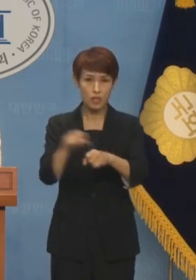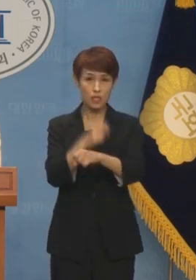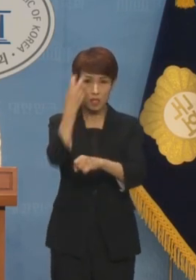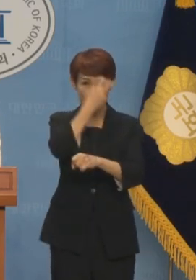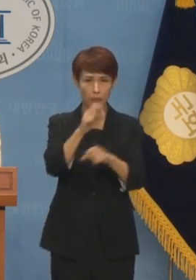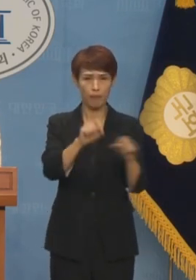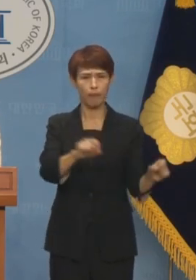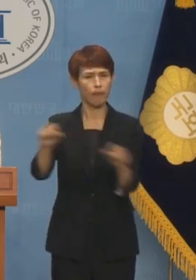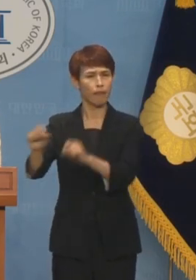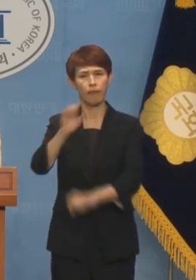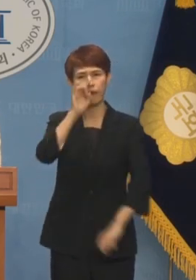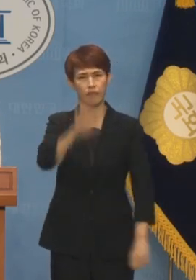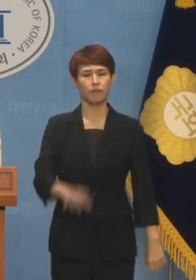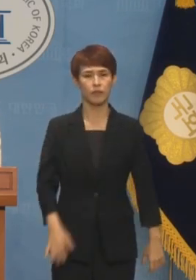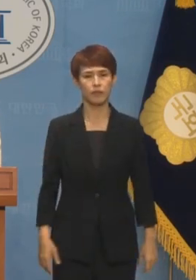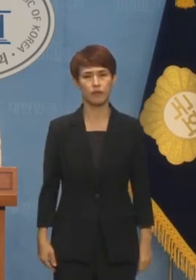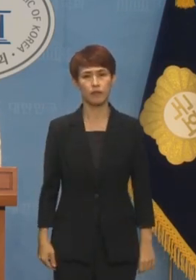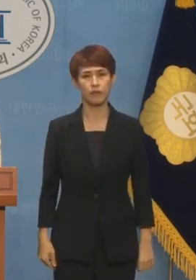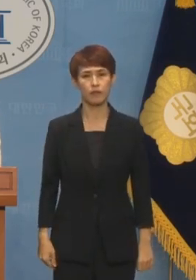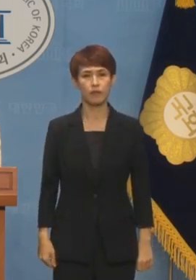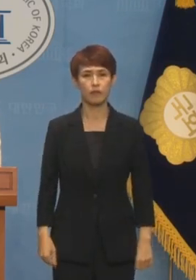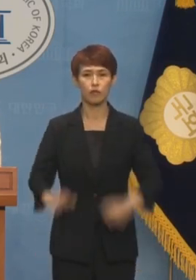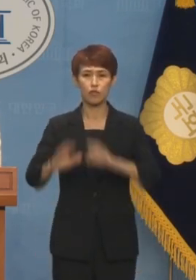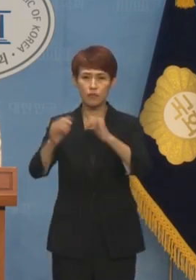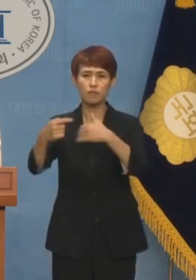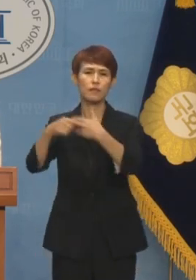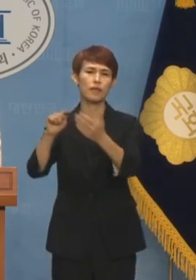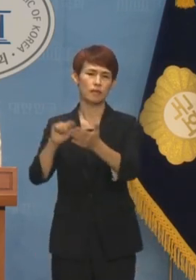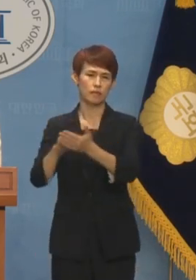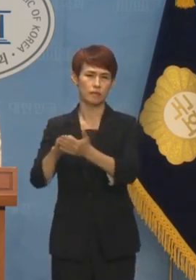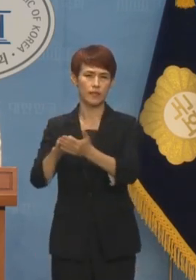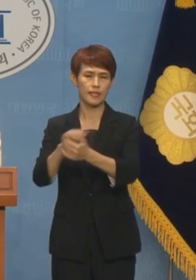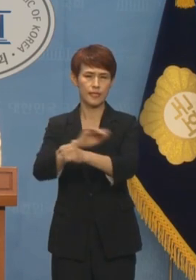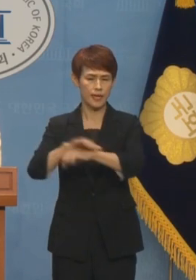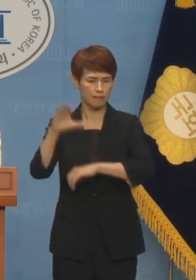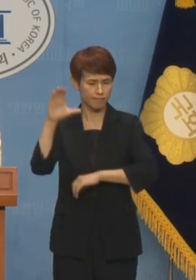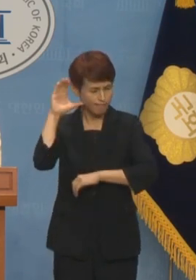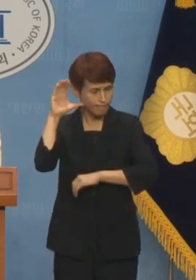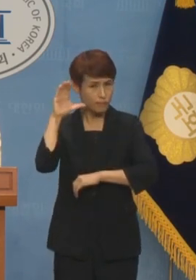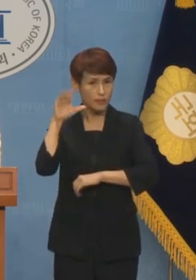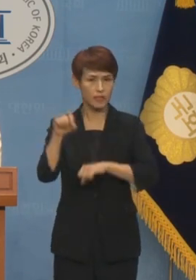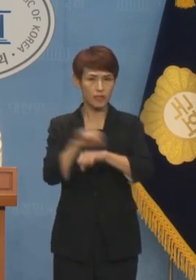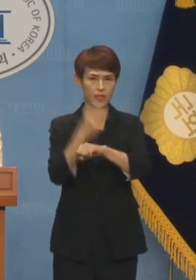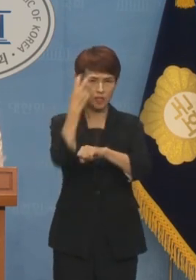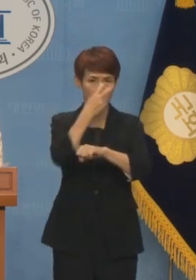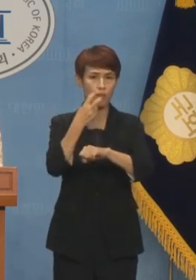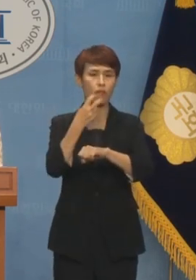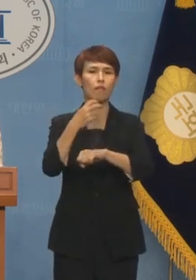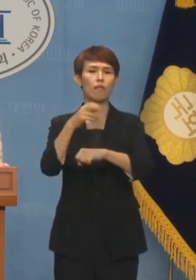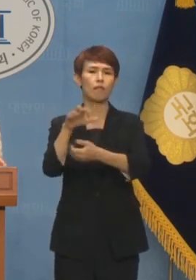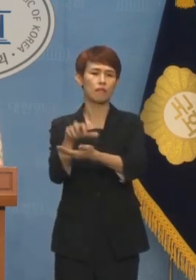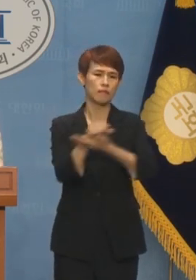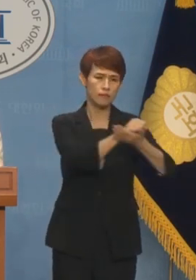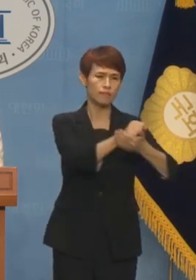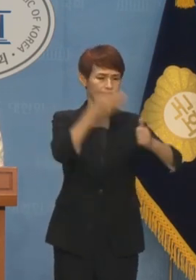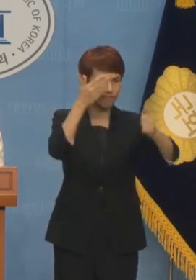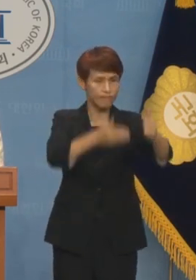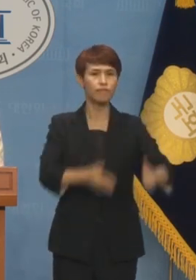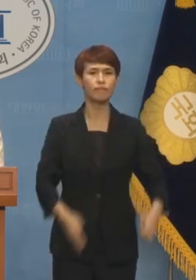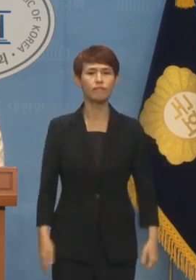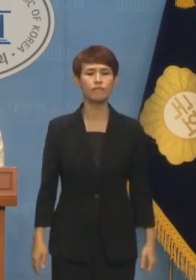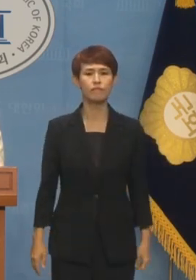미룰 수 없습니다. 민의와 민심에 귀 기울여 특검 수용을